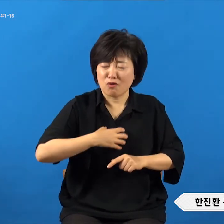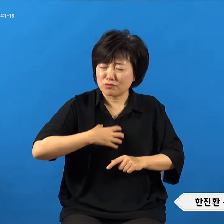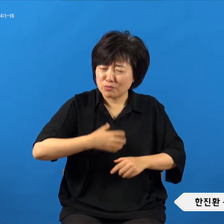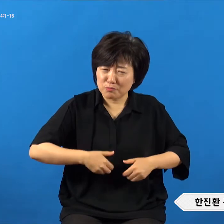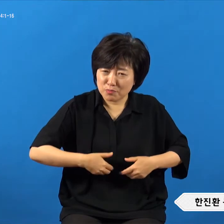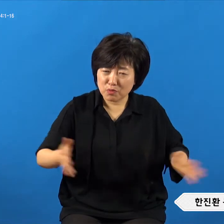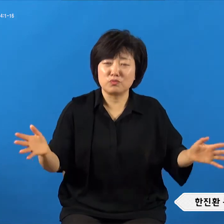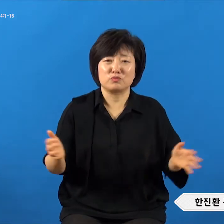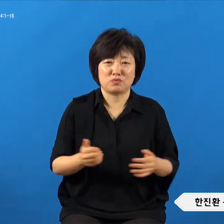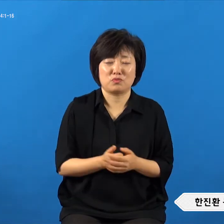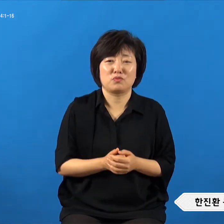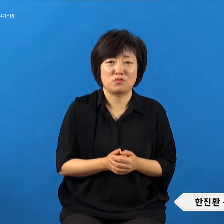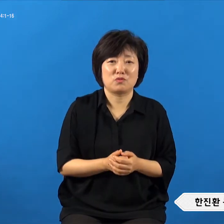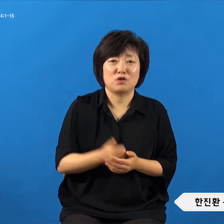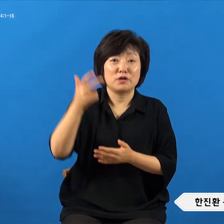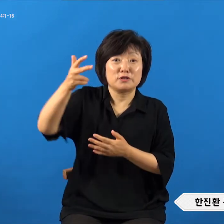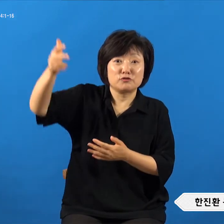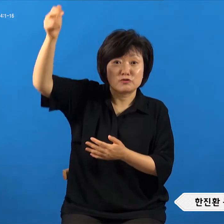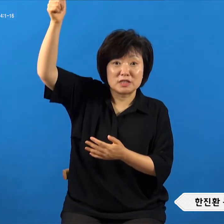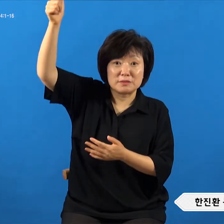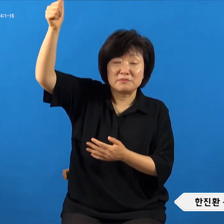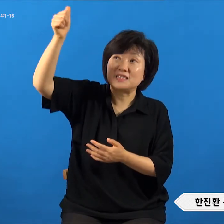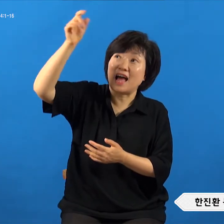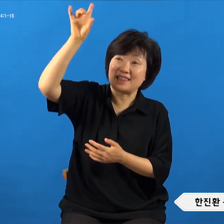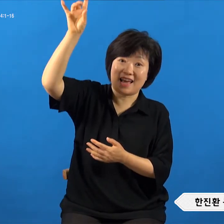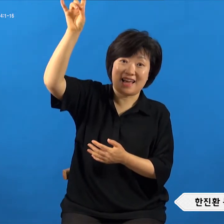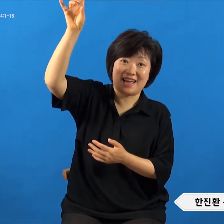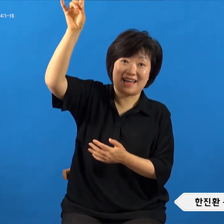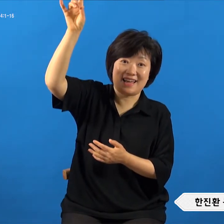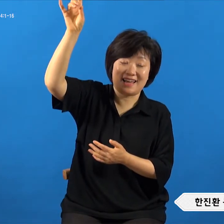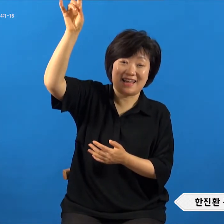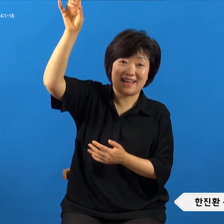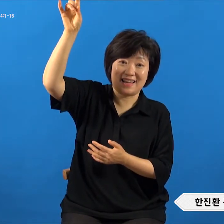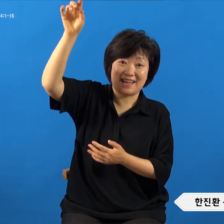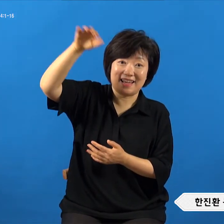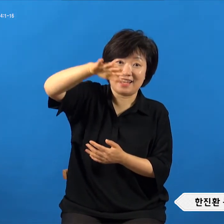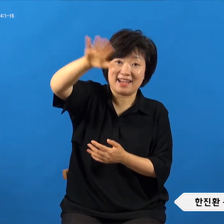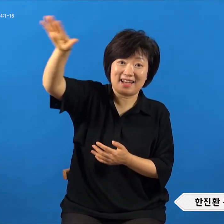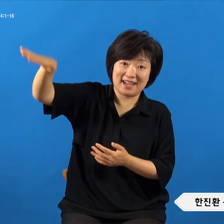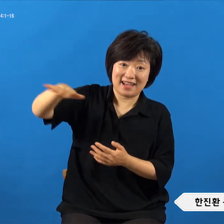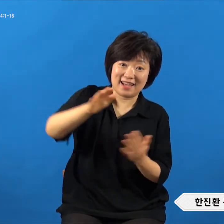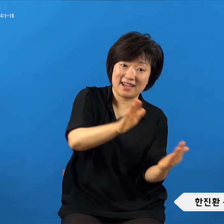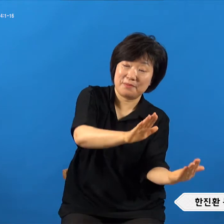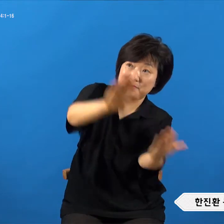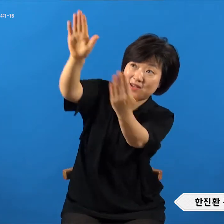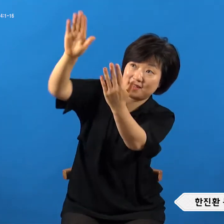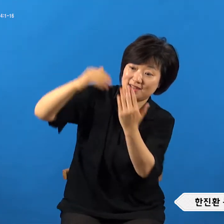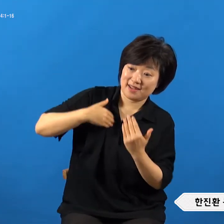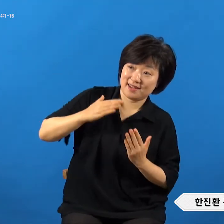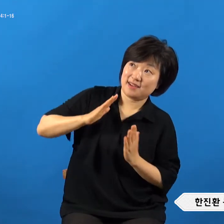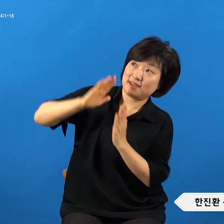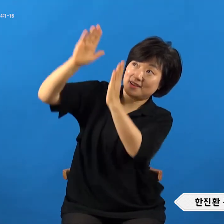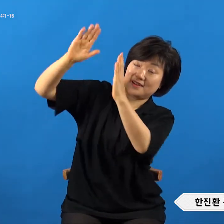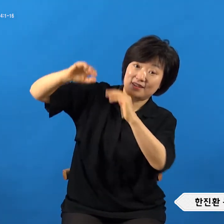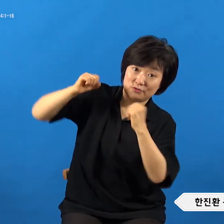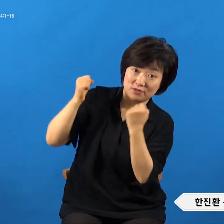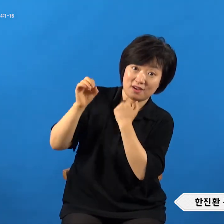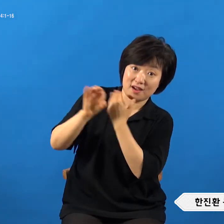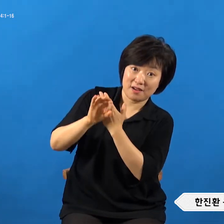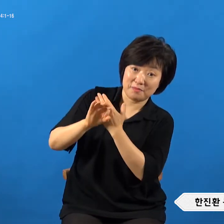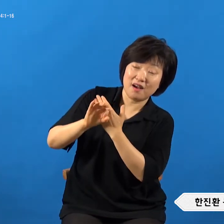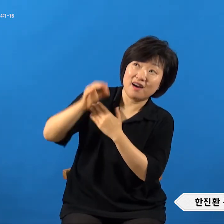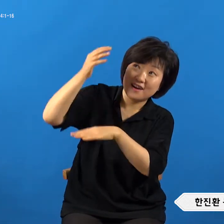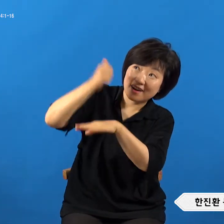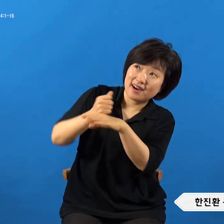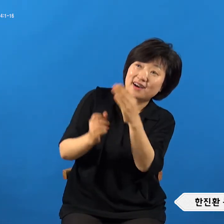걱정할 필요가 없을 것입니다. 주님은 한 분이시기 때문에 우리가 다 주님께만 순종하면 우리도